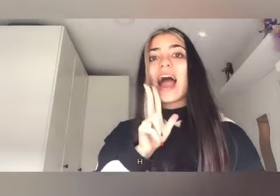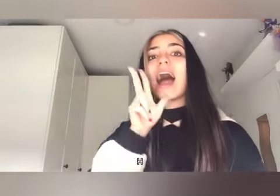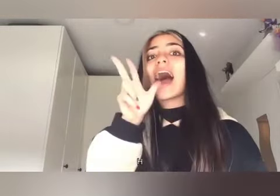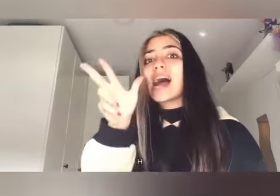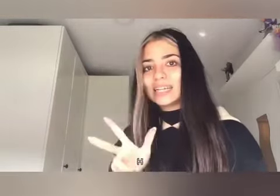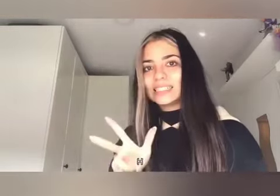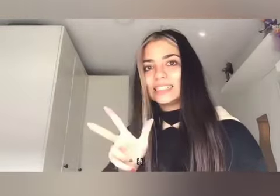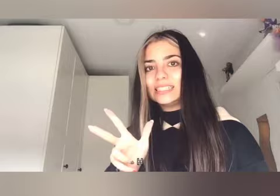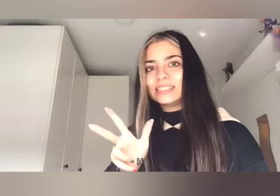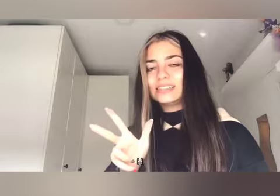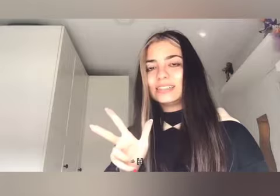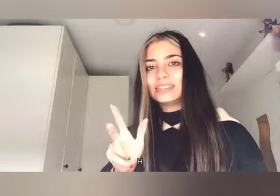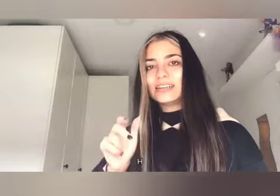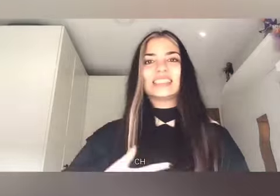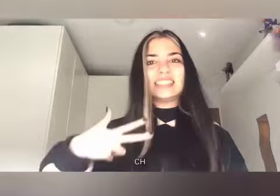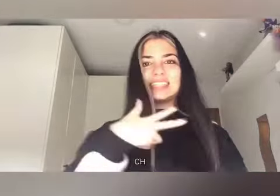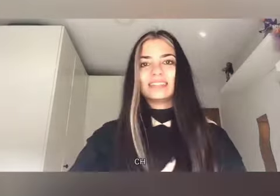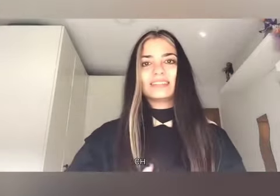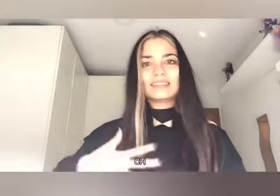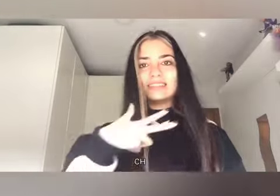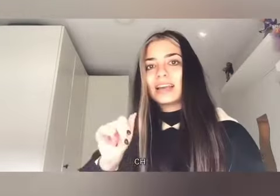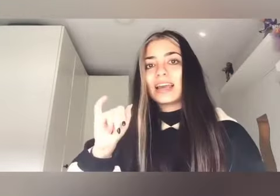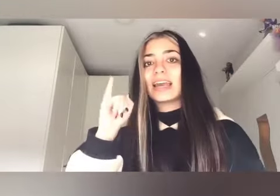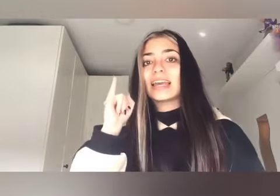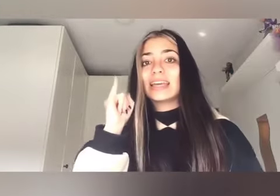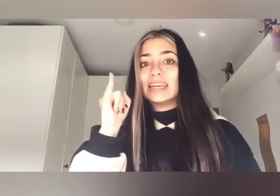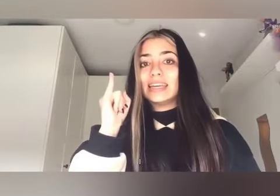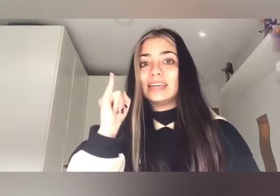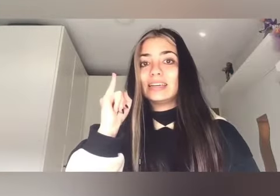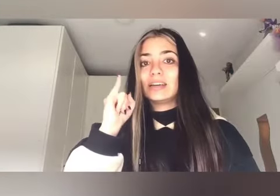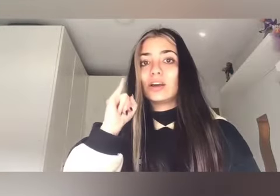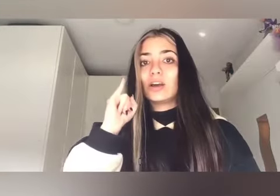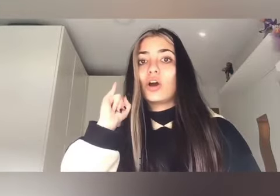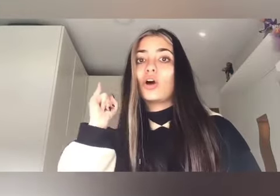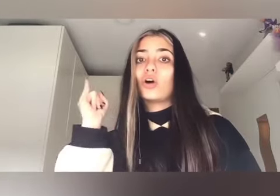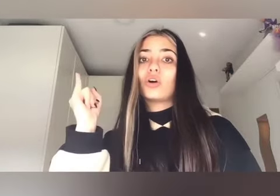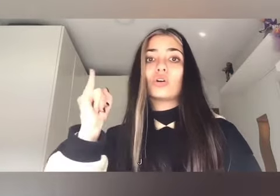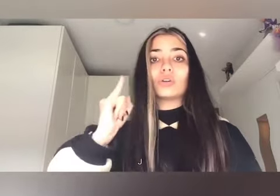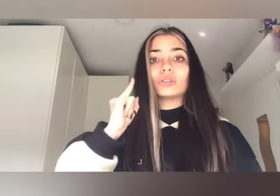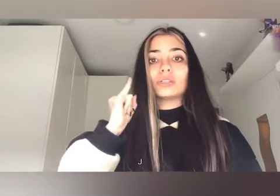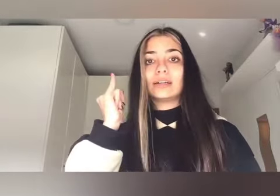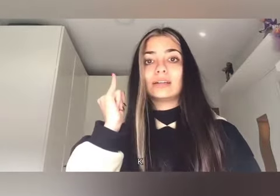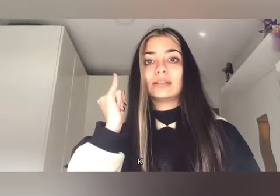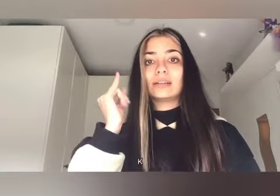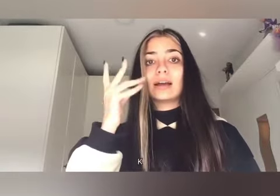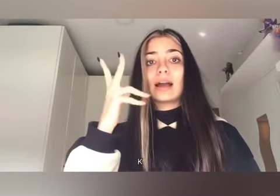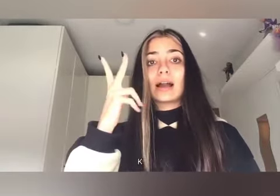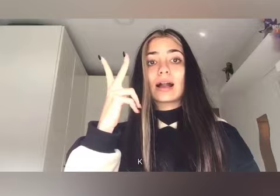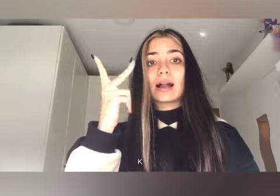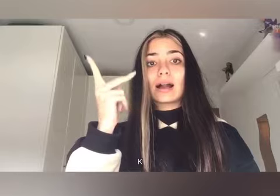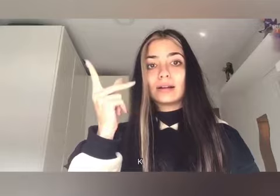H, T, I, J, K,